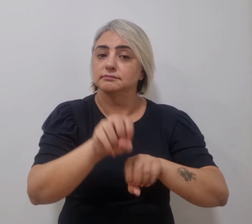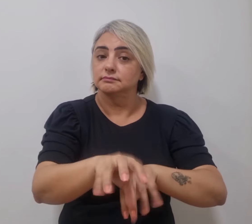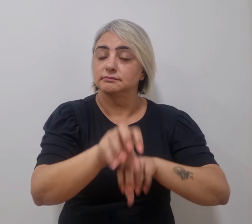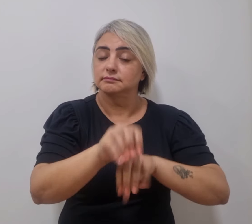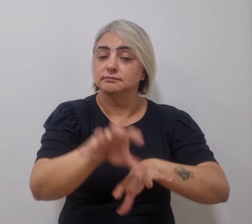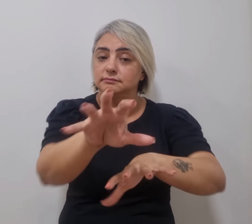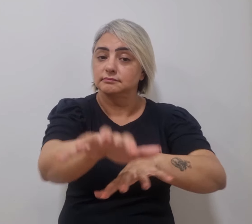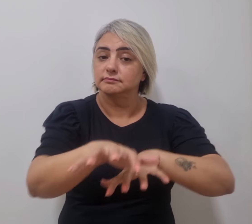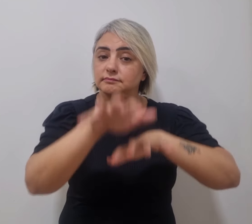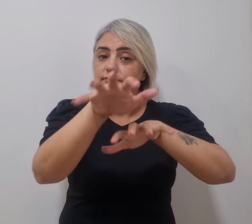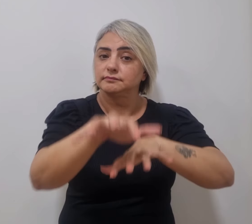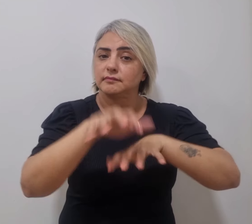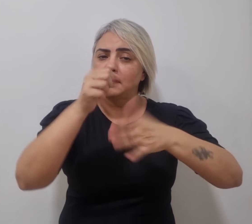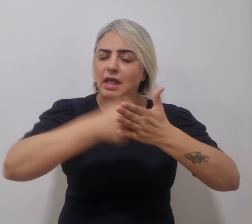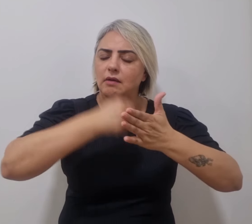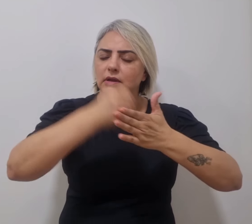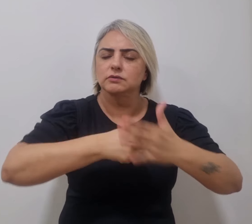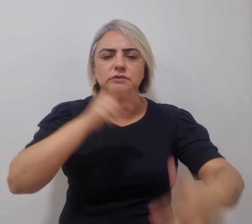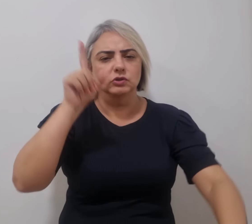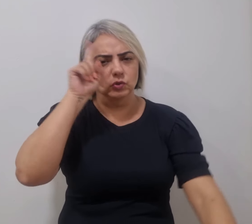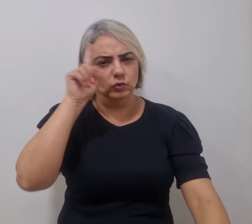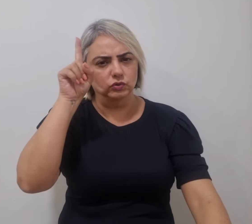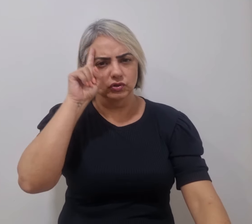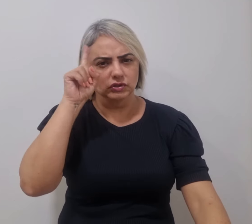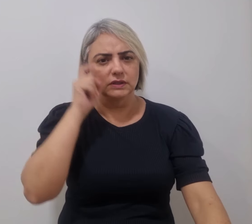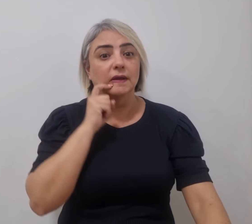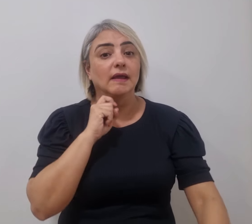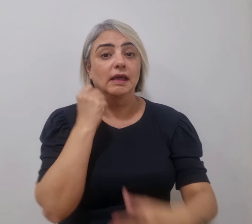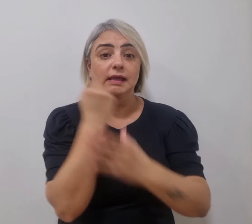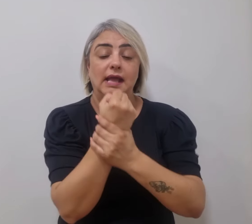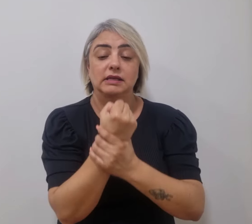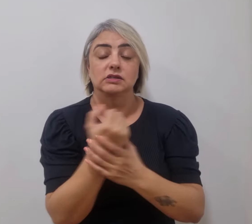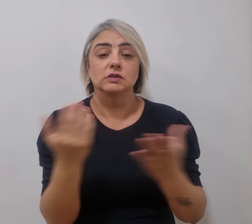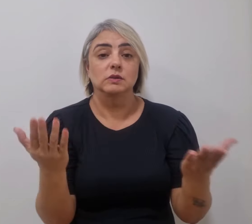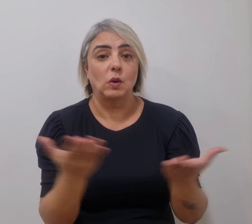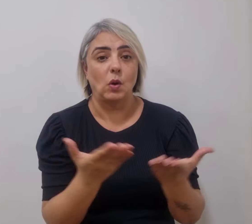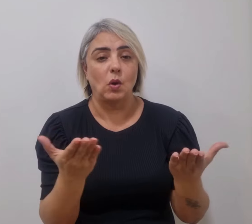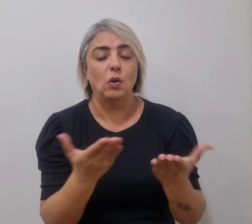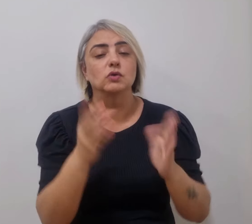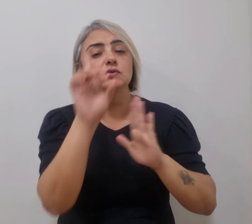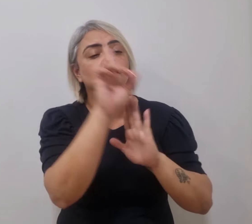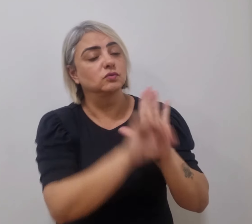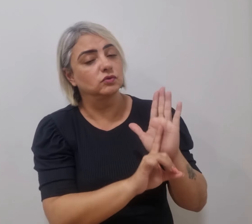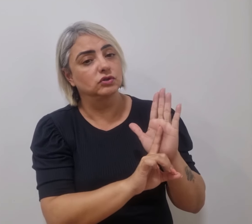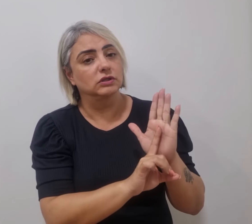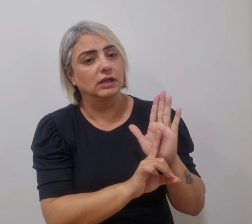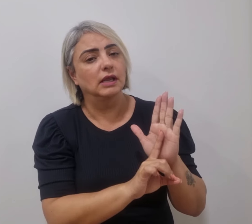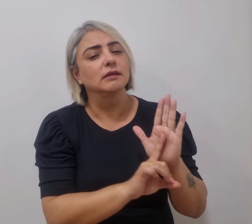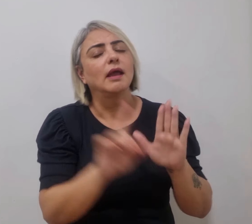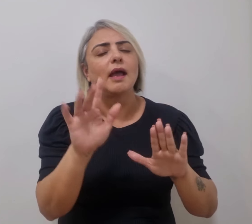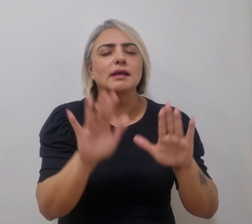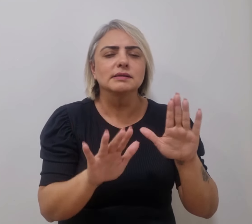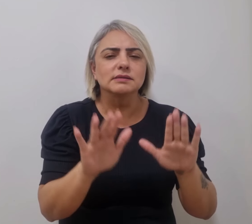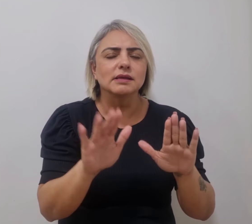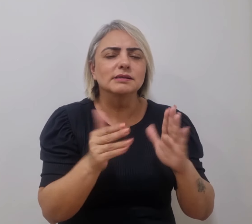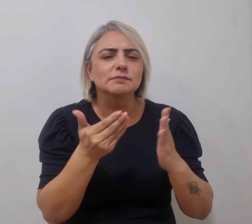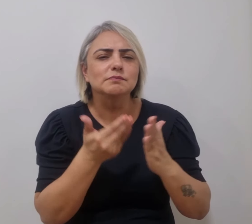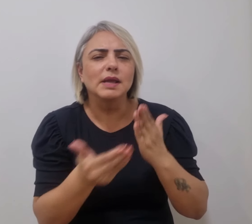campo é uma luta diária. Garantimos hoje um direito e, às vezes, perdemos lá na